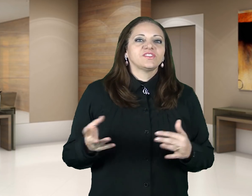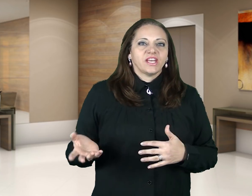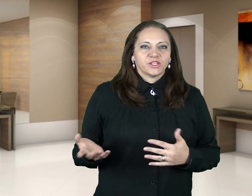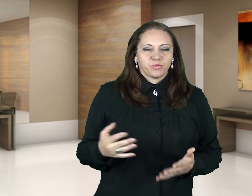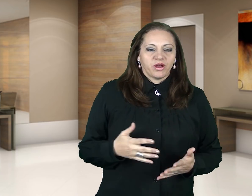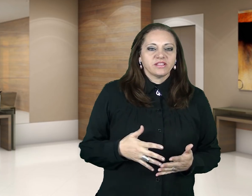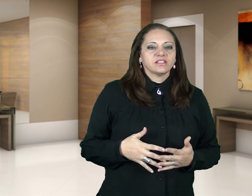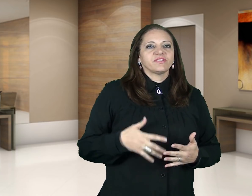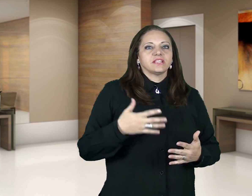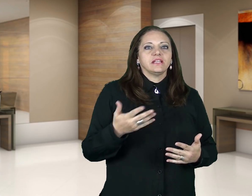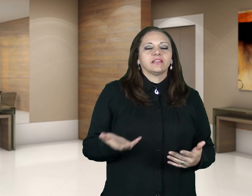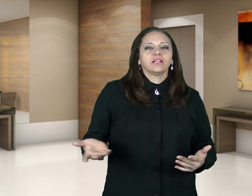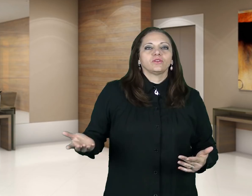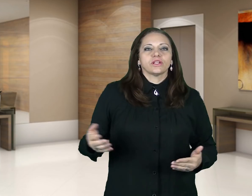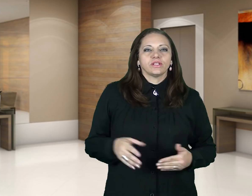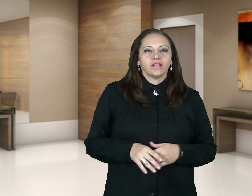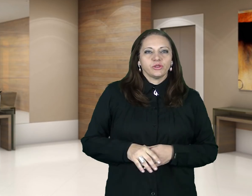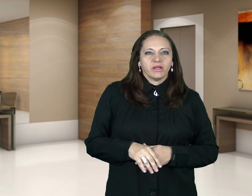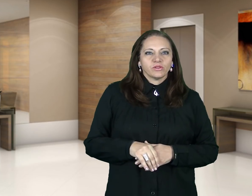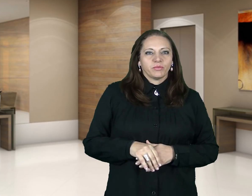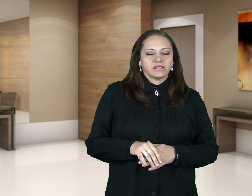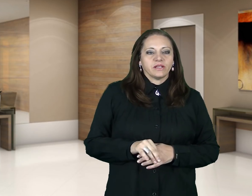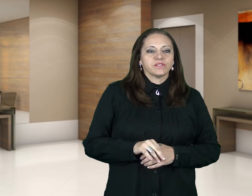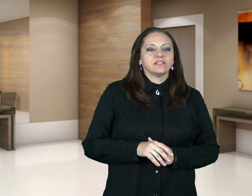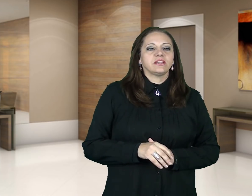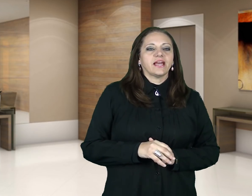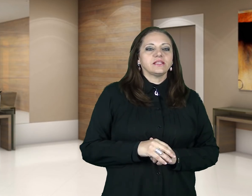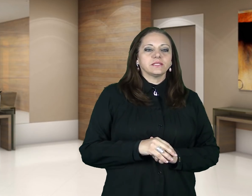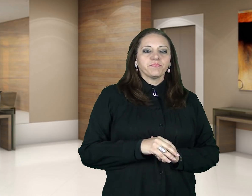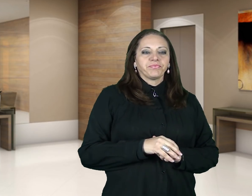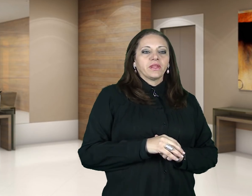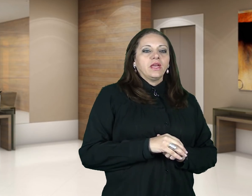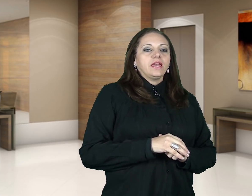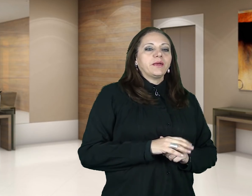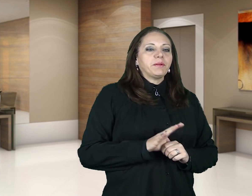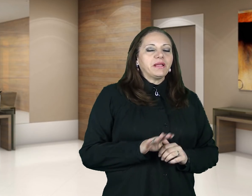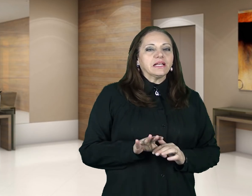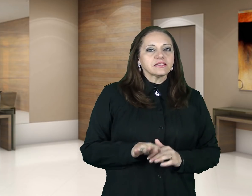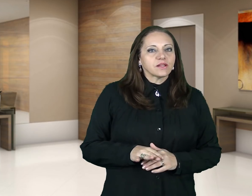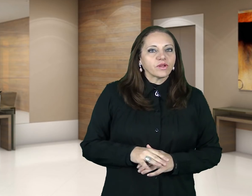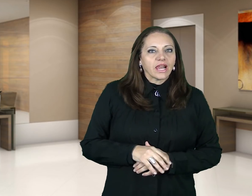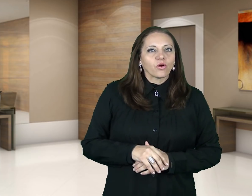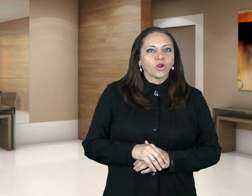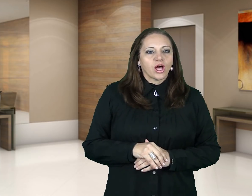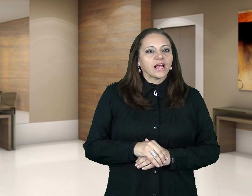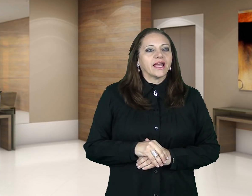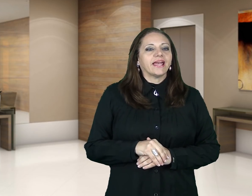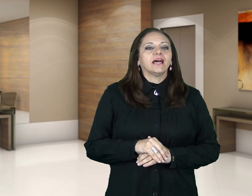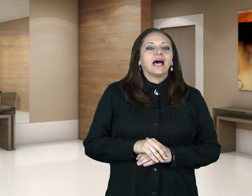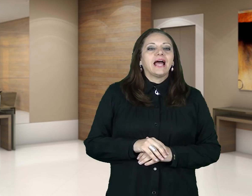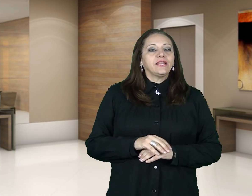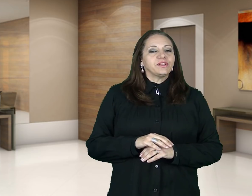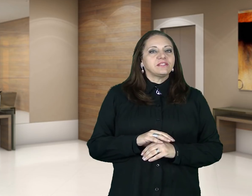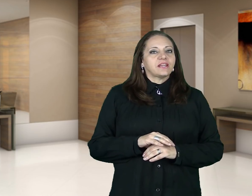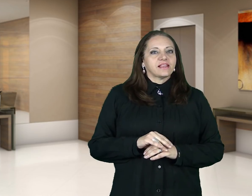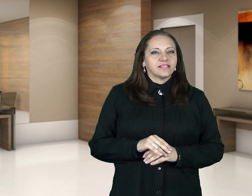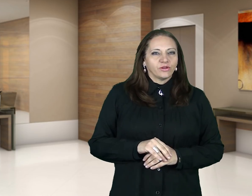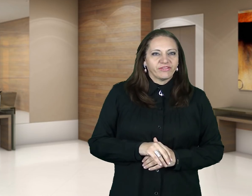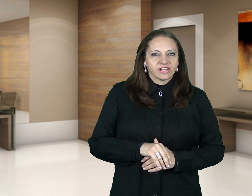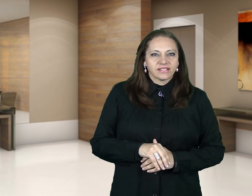e respostas, facilitando o nosso entendimento sobre as línguas de sinais. E a primeira questão que ela coloca é: a língua de sinais é